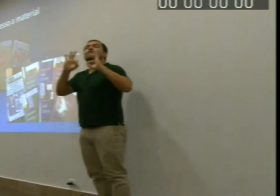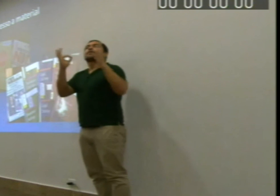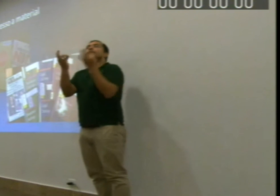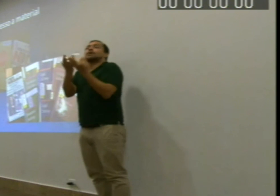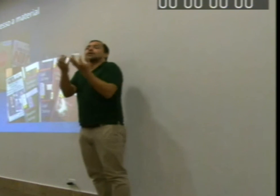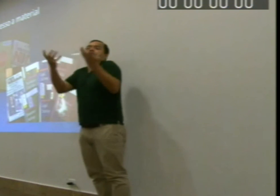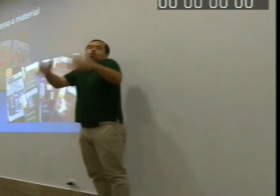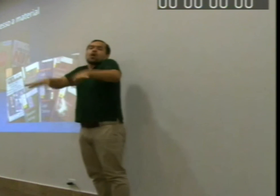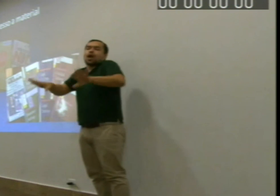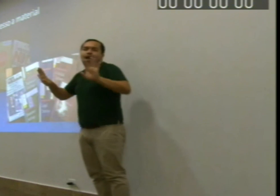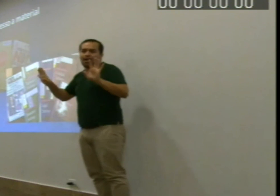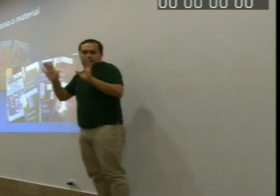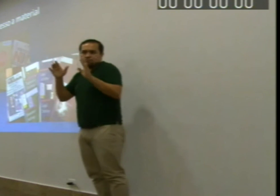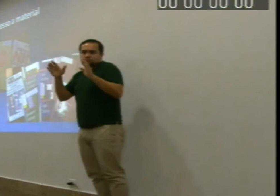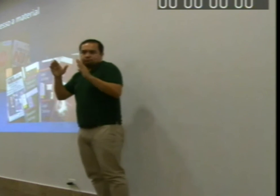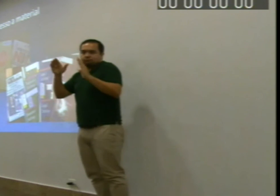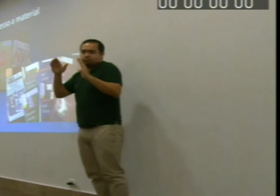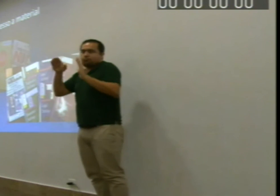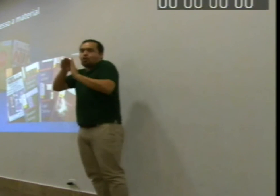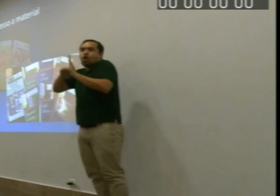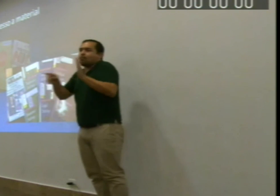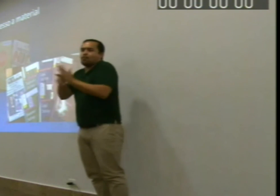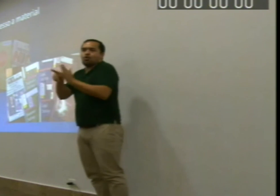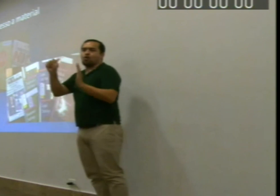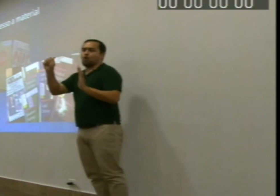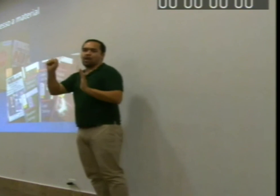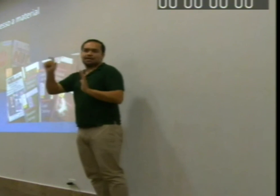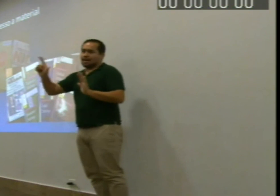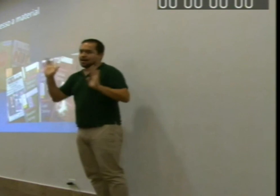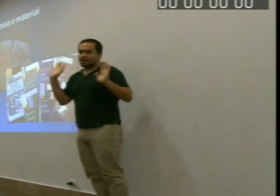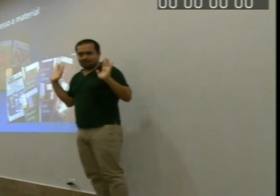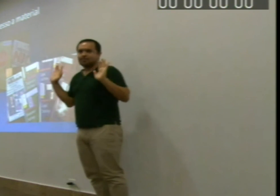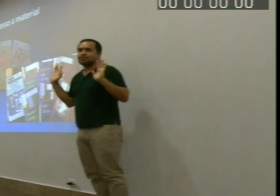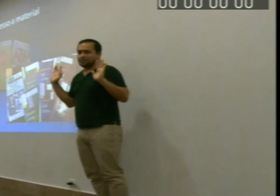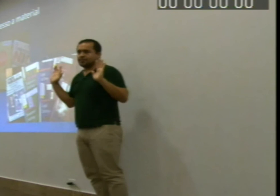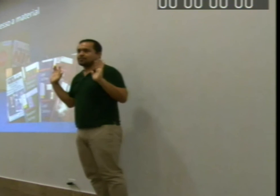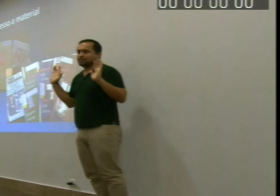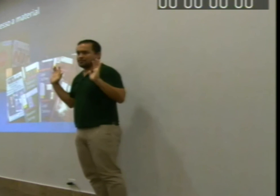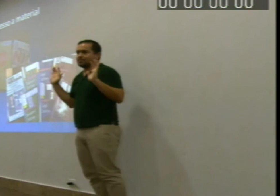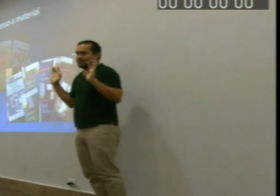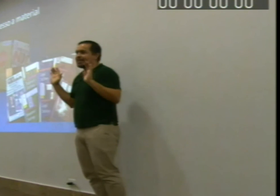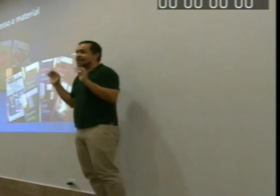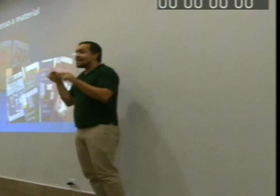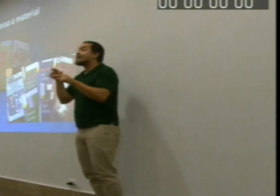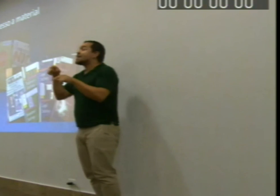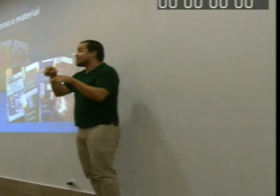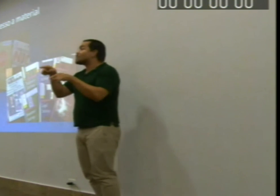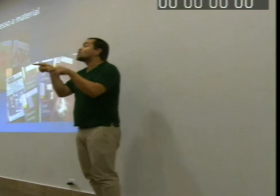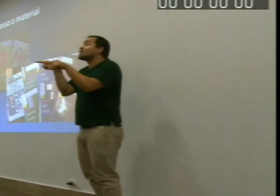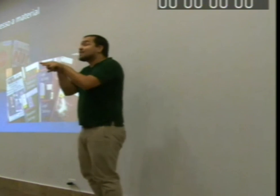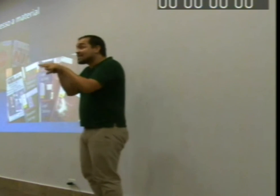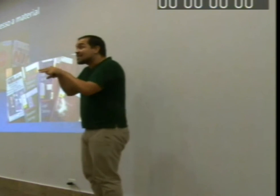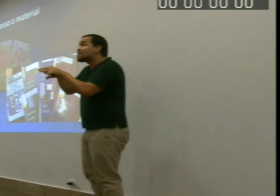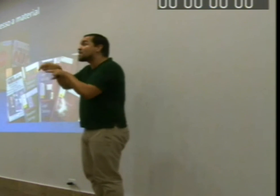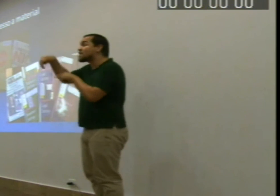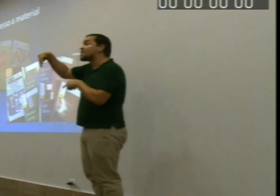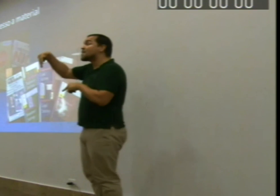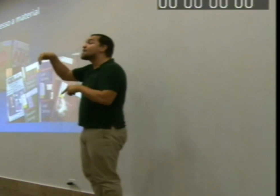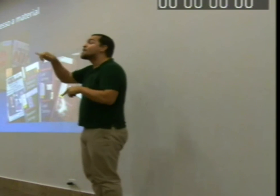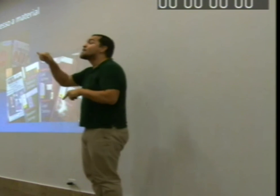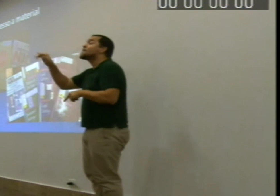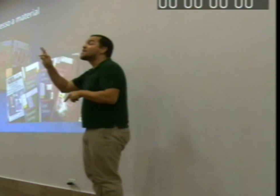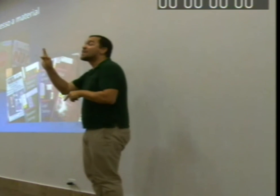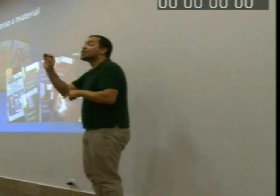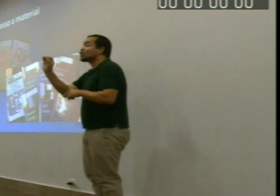lá porque a família às vezes não quer por exemplo um programa próprio de ASL E isso